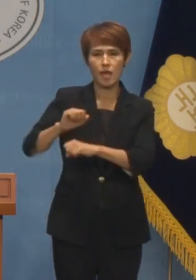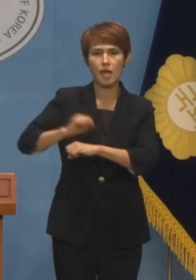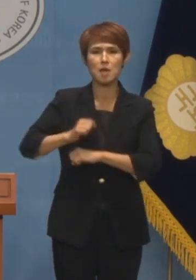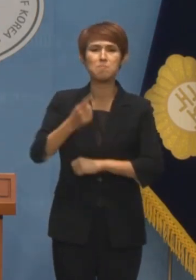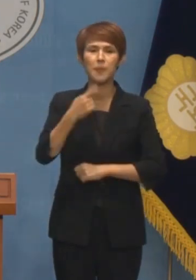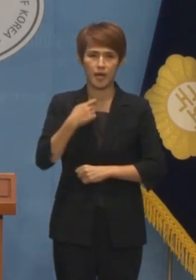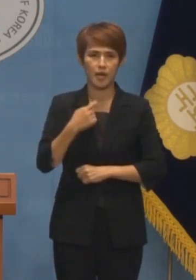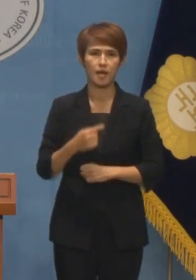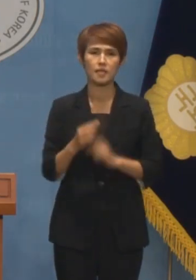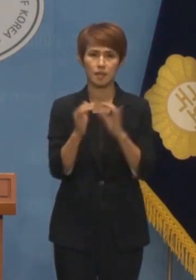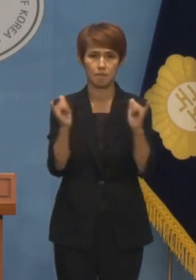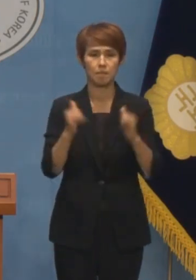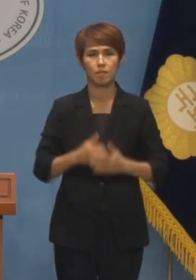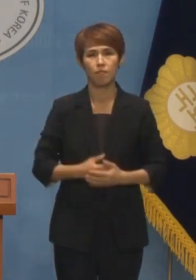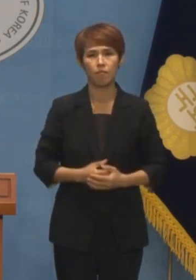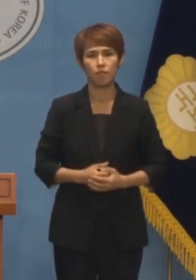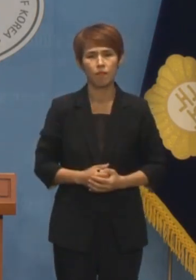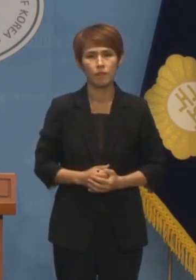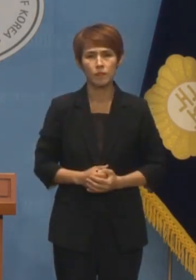경호처 출신입니다.